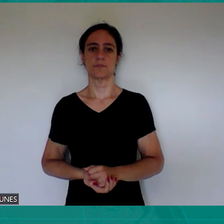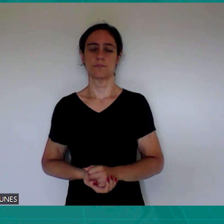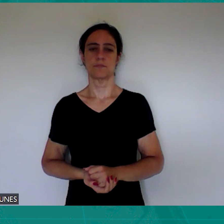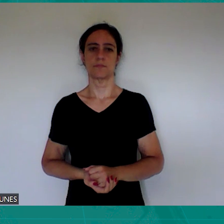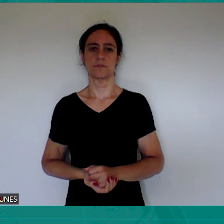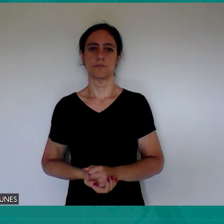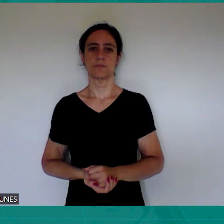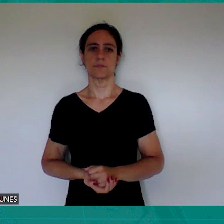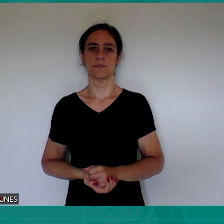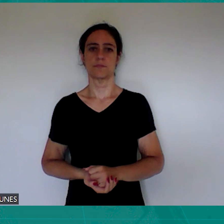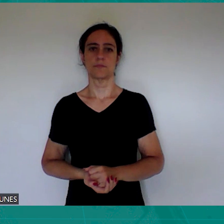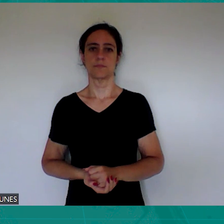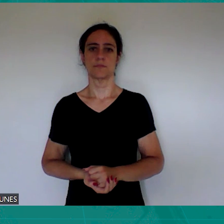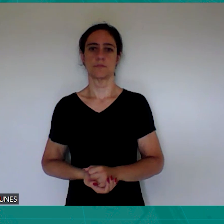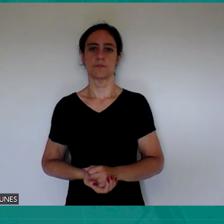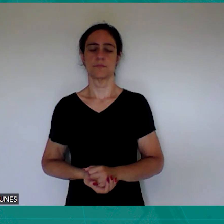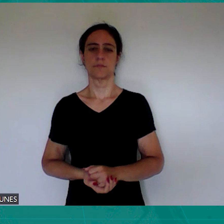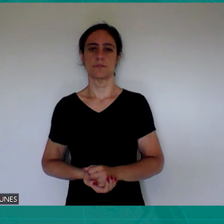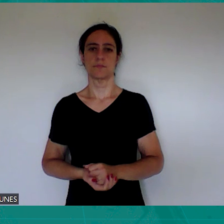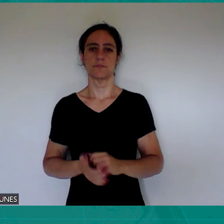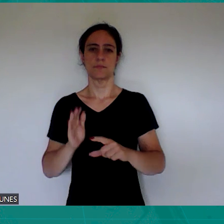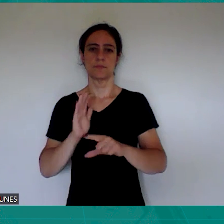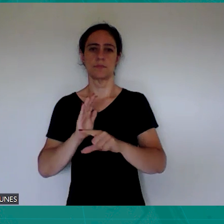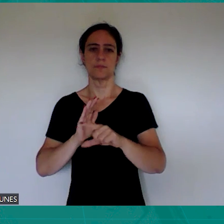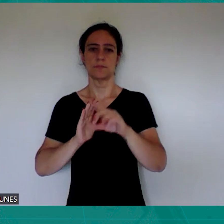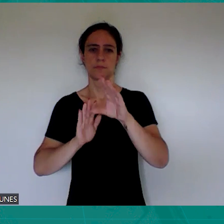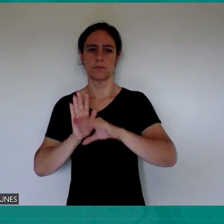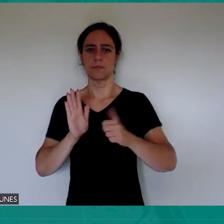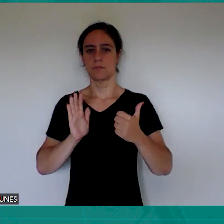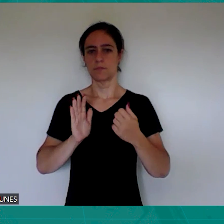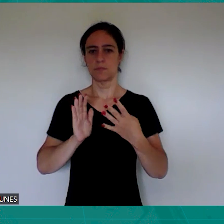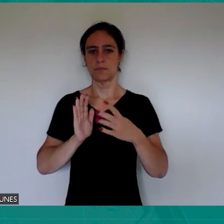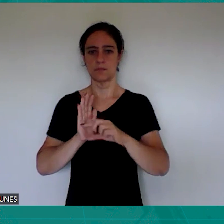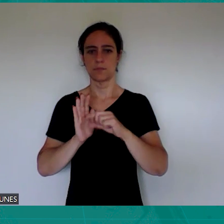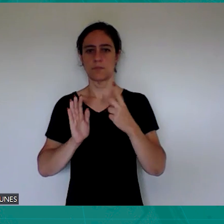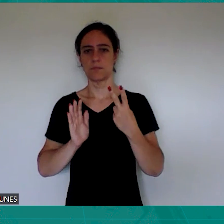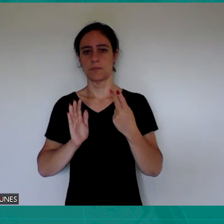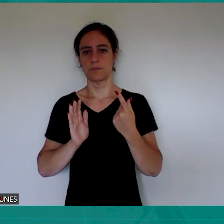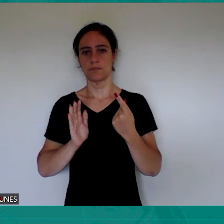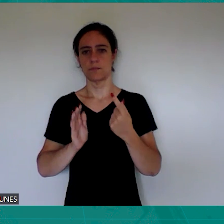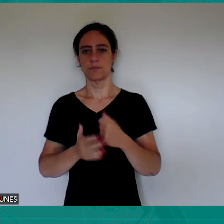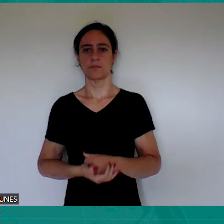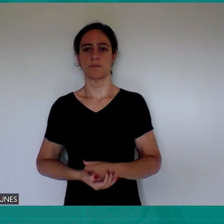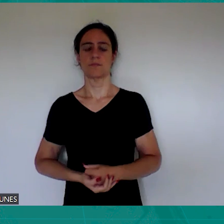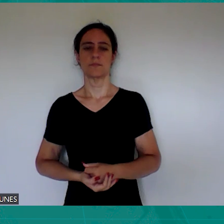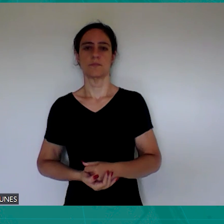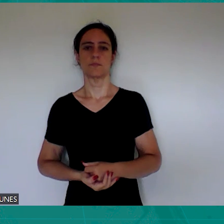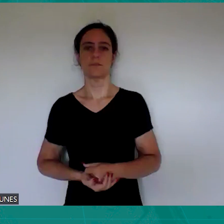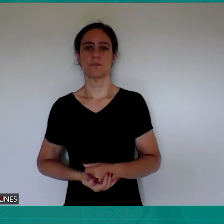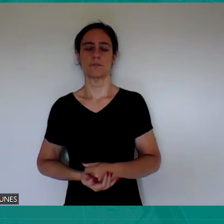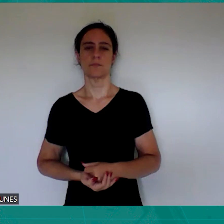Capítulo 14, versículo 21. Aquele que tem...